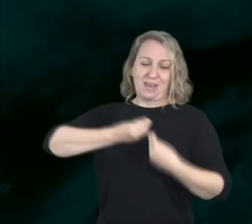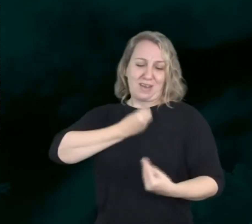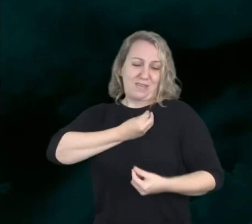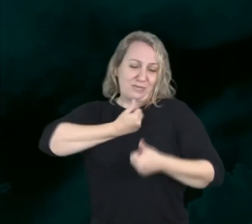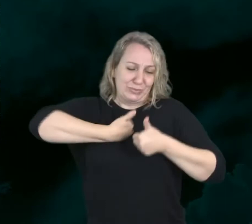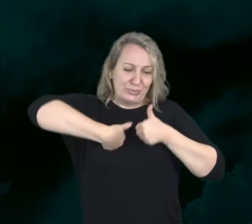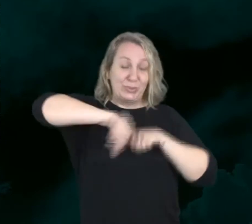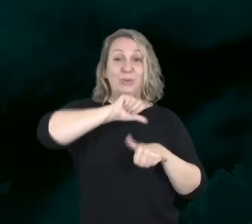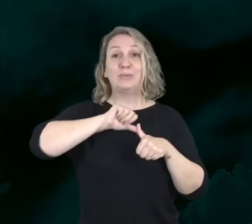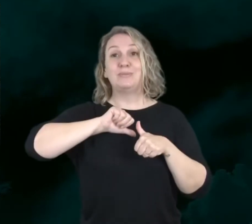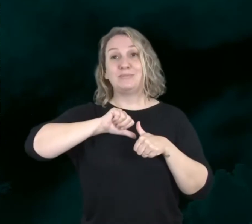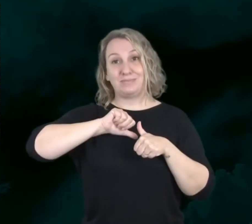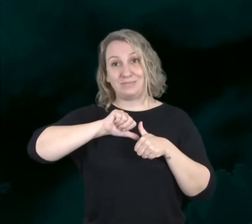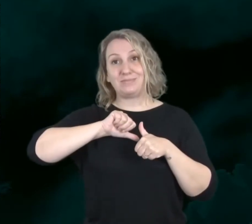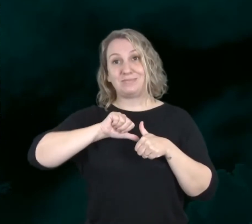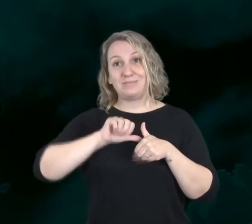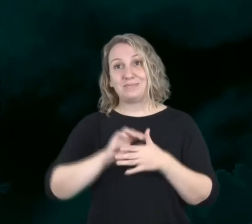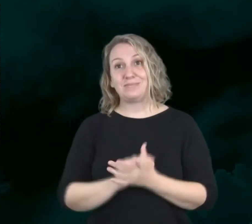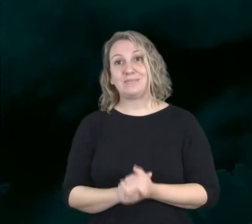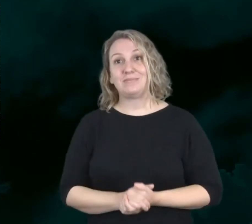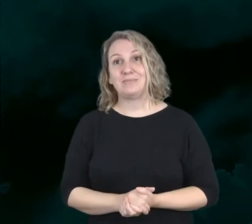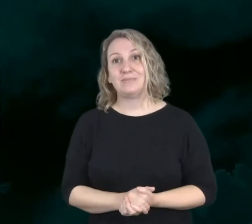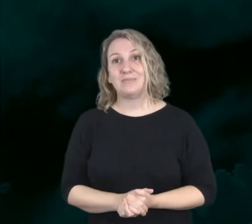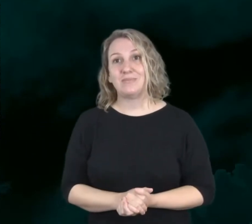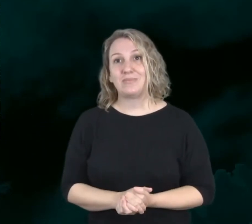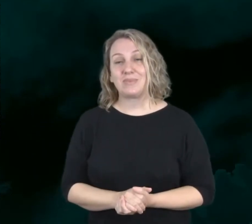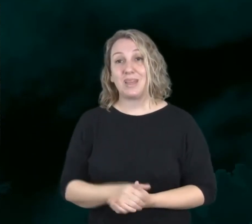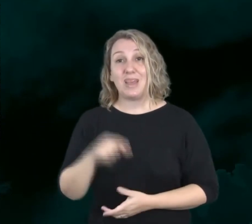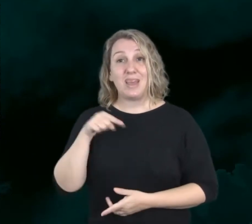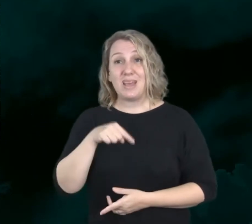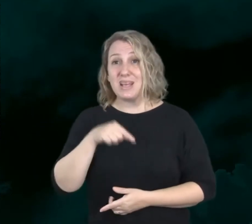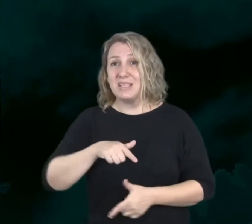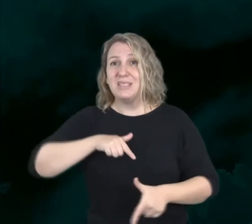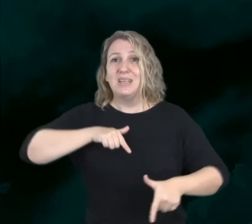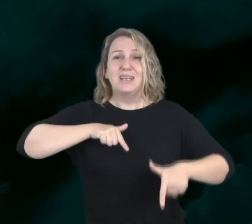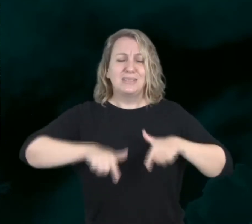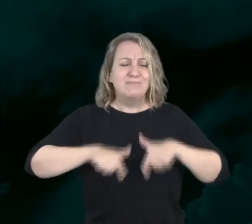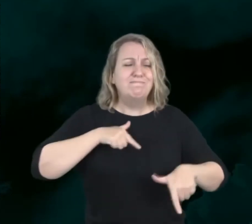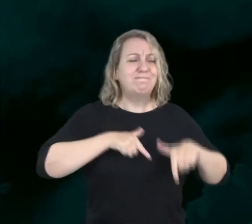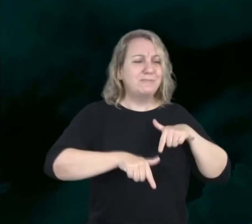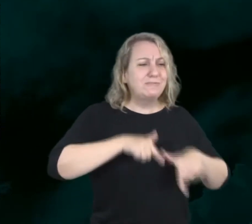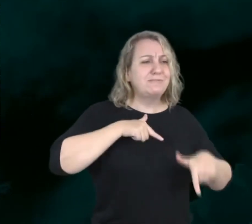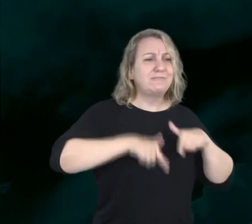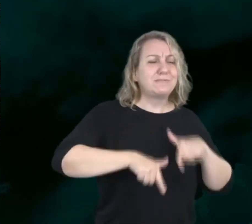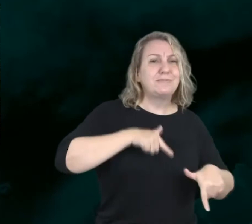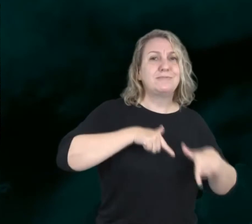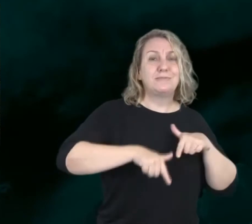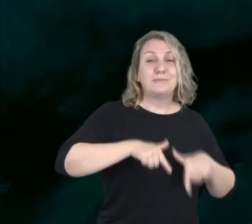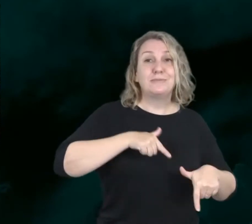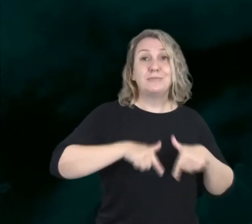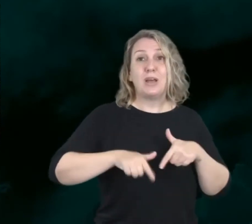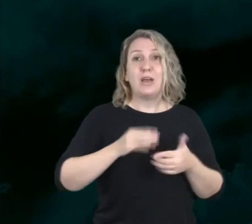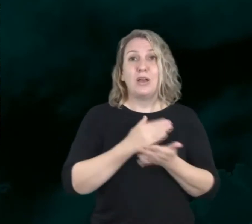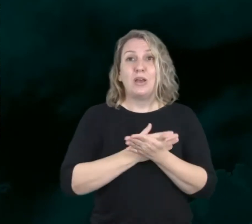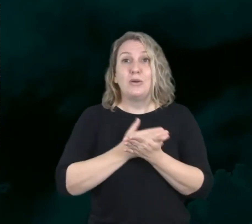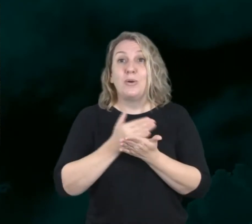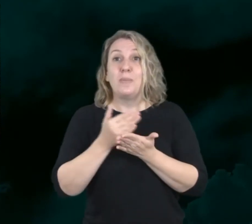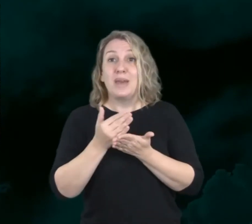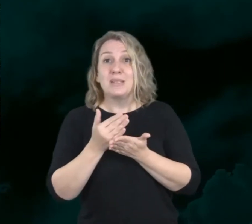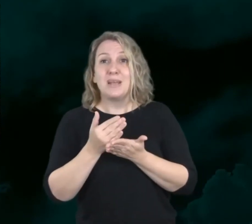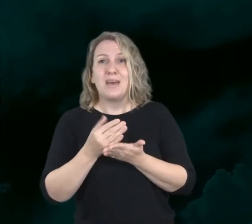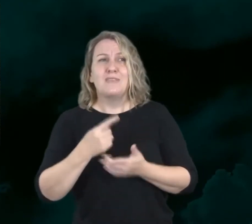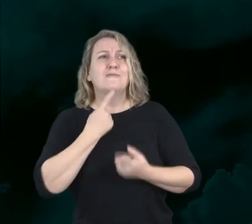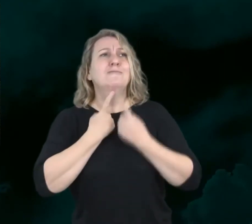a trabalhar com um trabalho intenso pelas pessoas, ajudando as